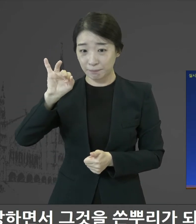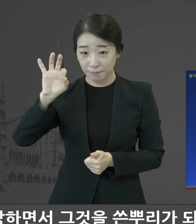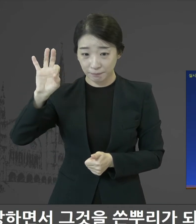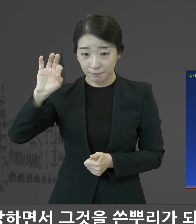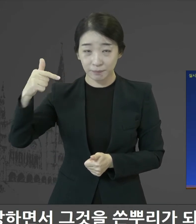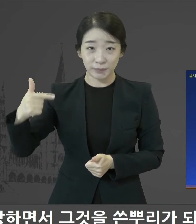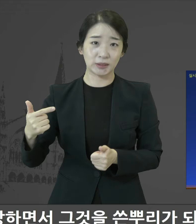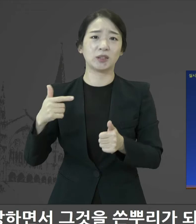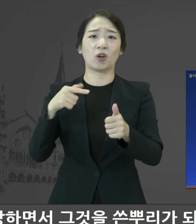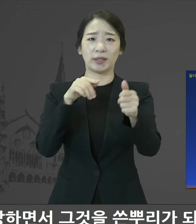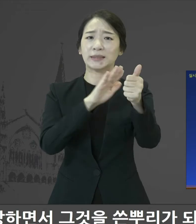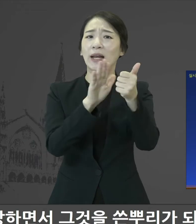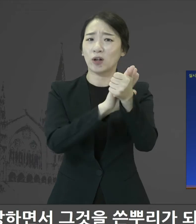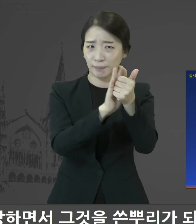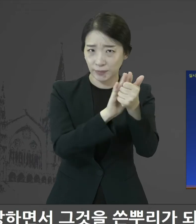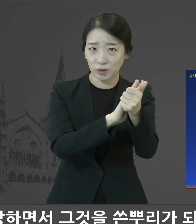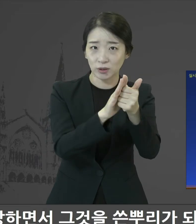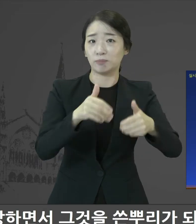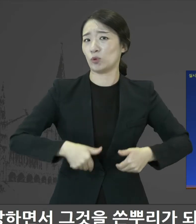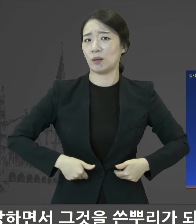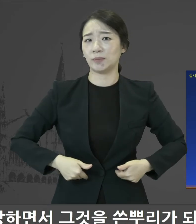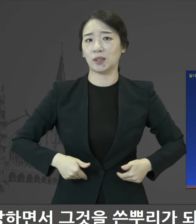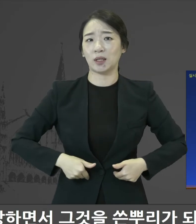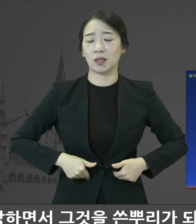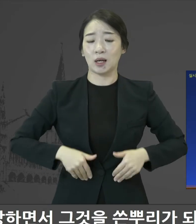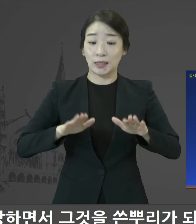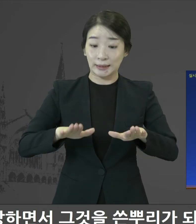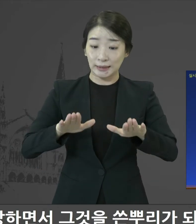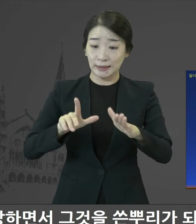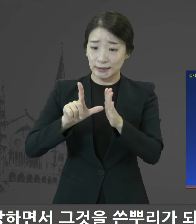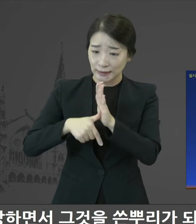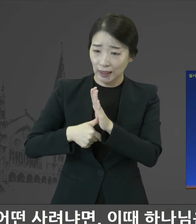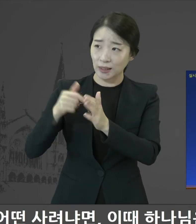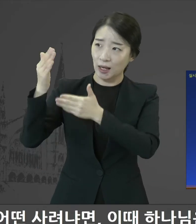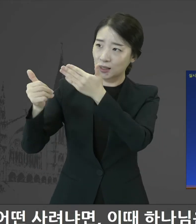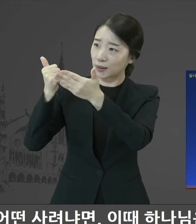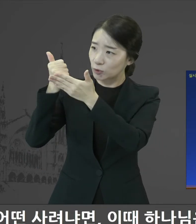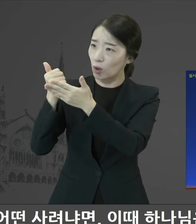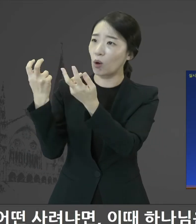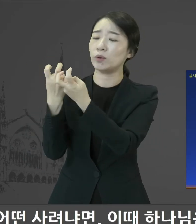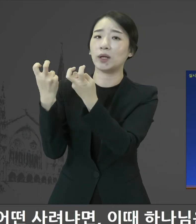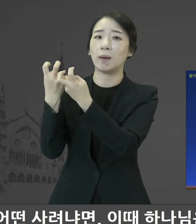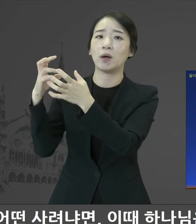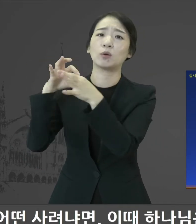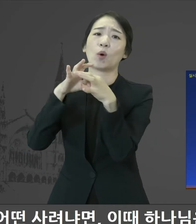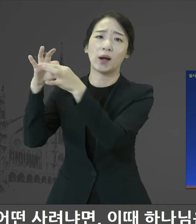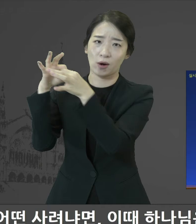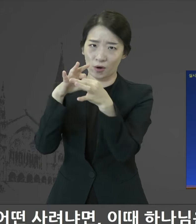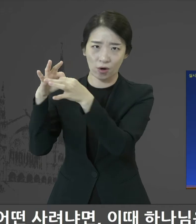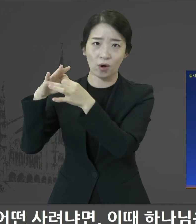이 시간을 어떻게 하나님과 관련된 시간으로 바꿀 것인가?